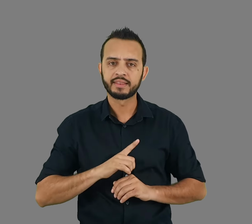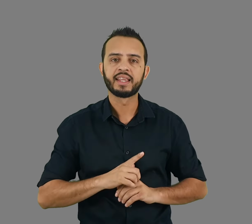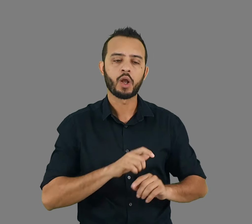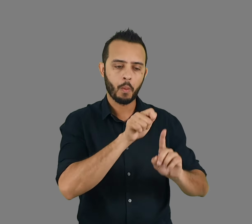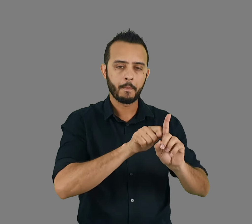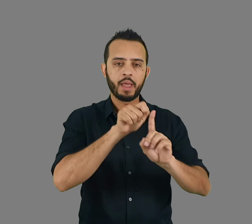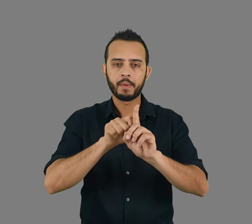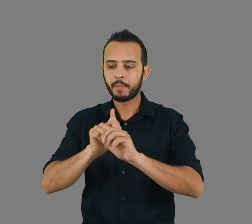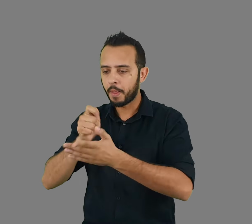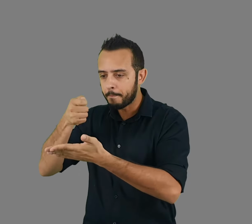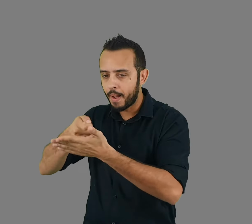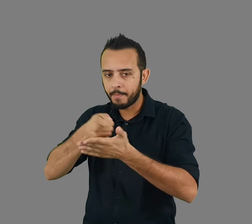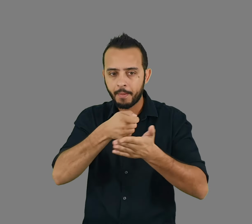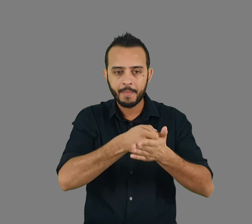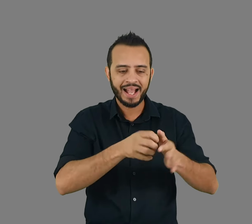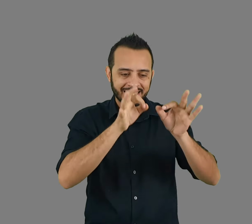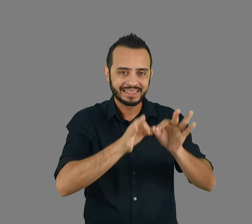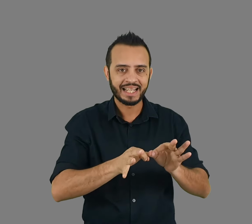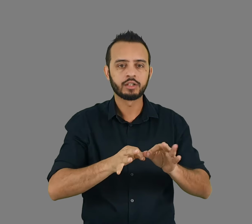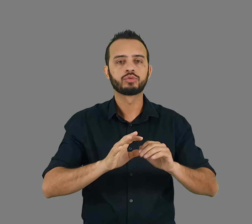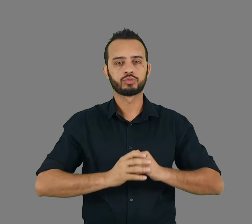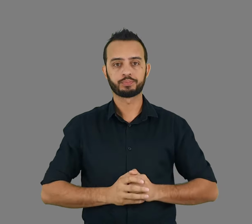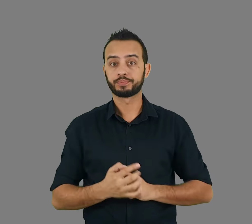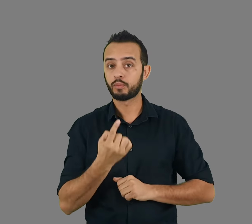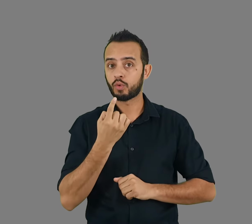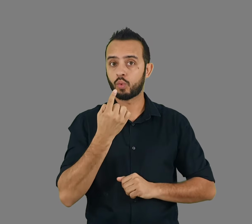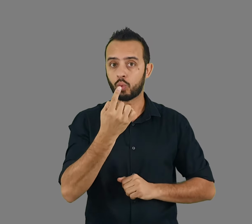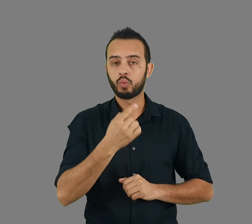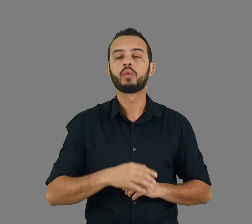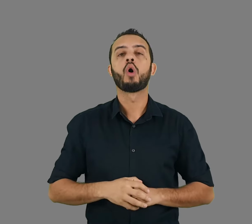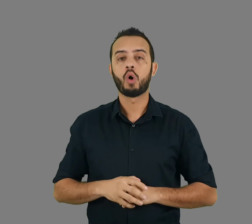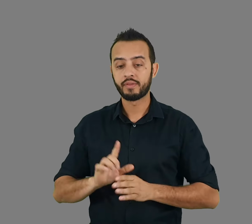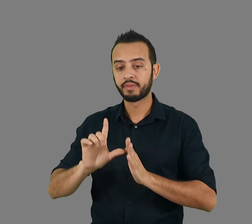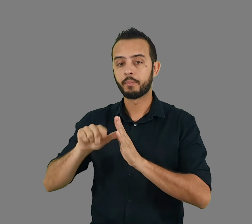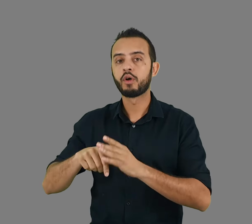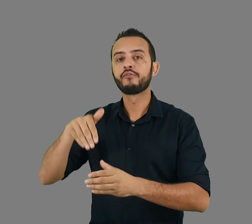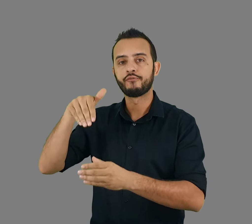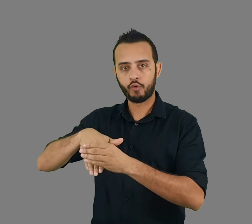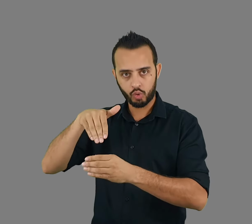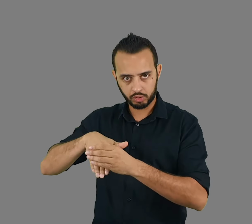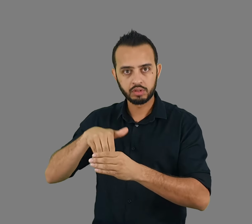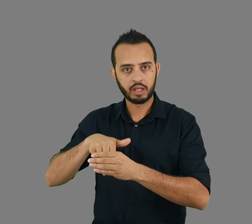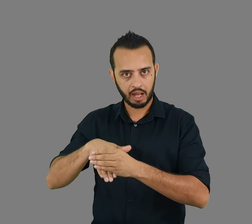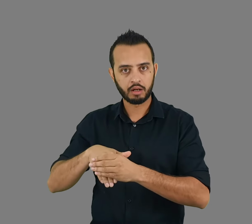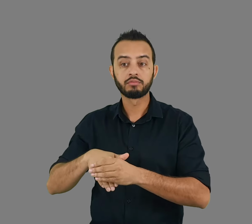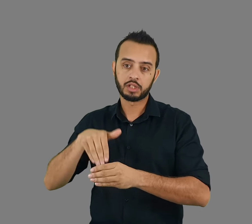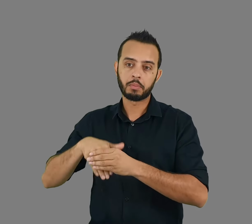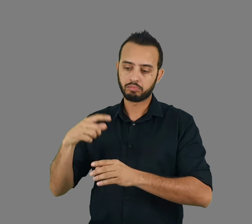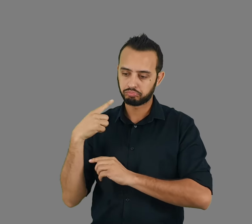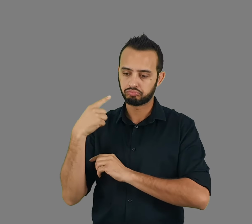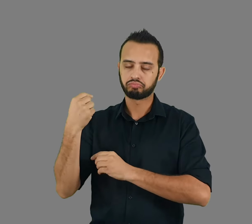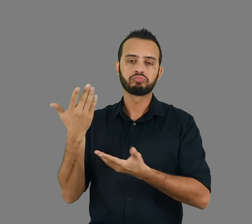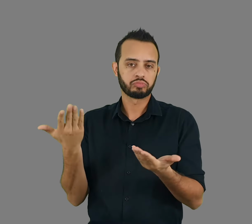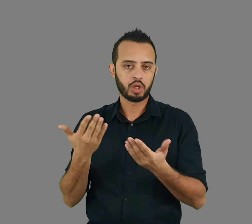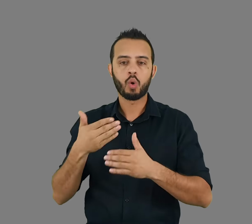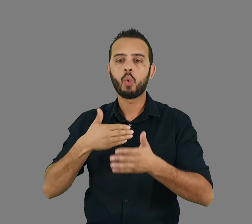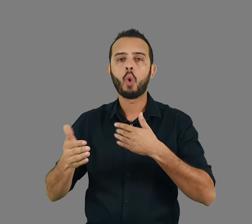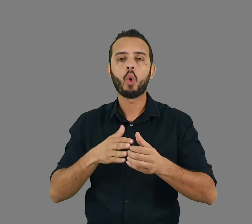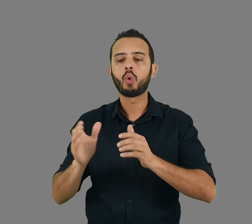obrigações sociais. 1. Votar e ser votado para qualquer cargo da diretoria executiva ou do Conselho Fiscal, de